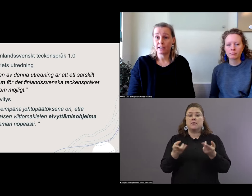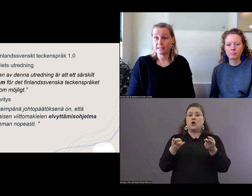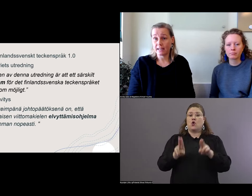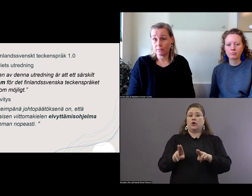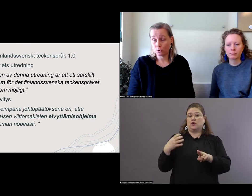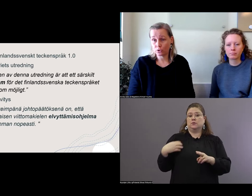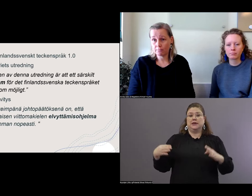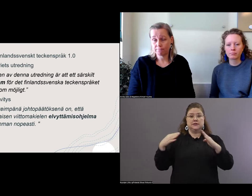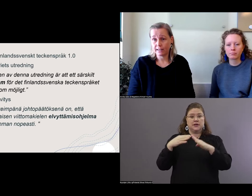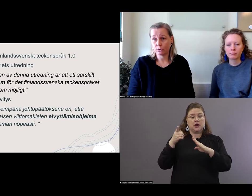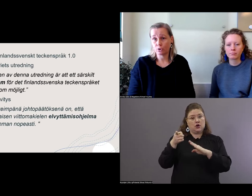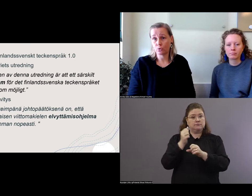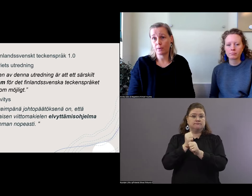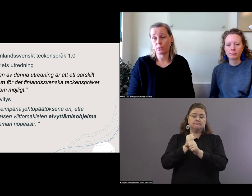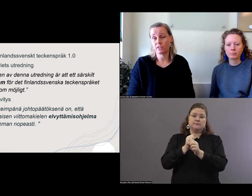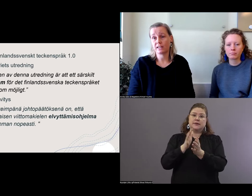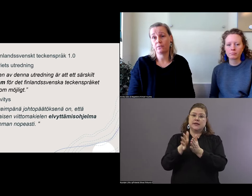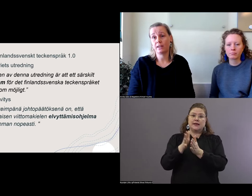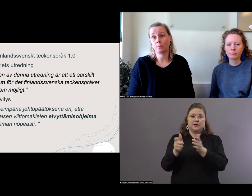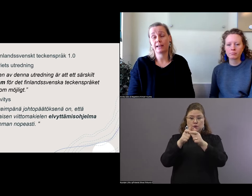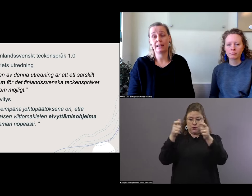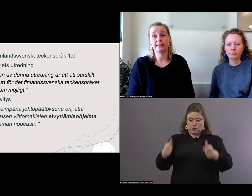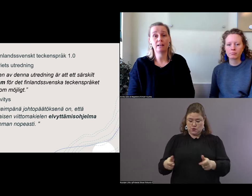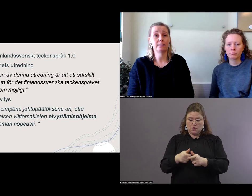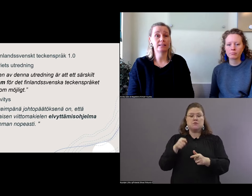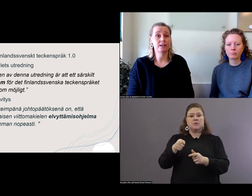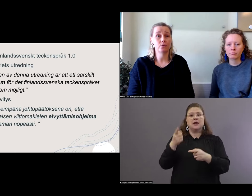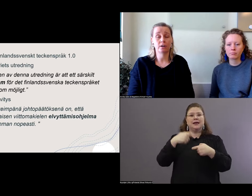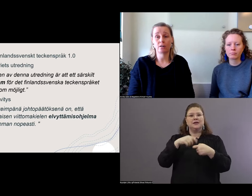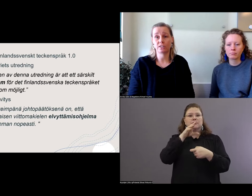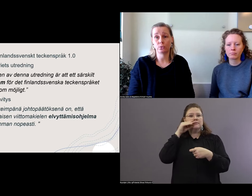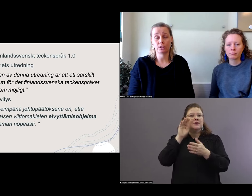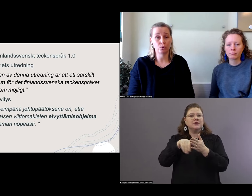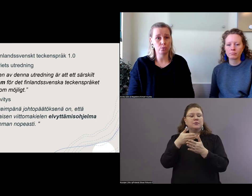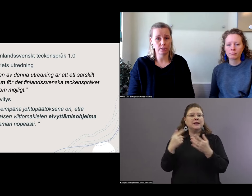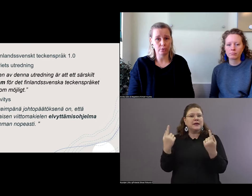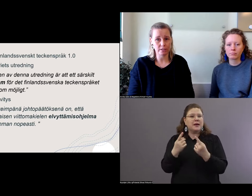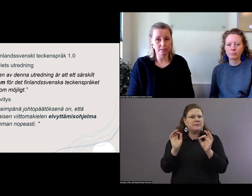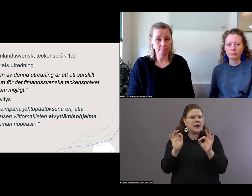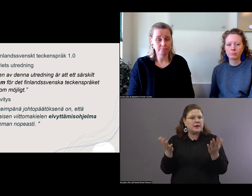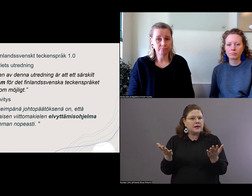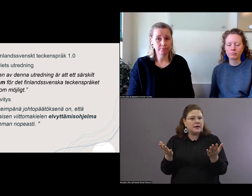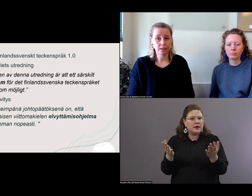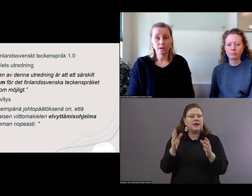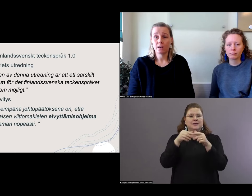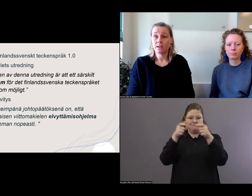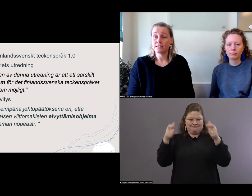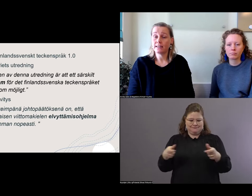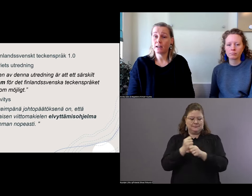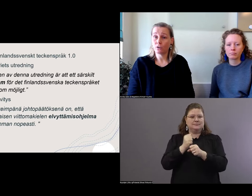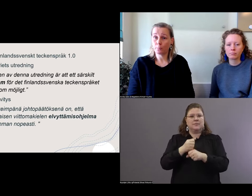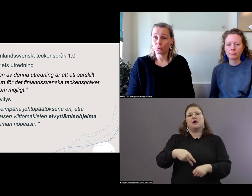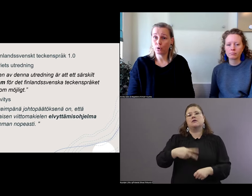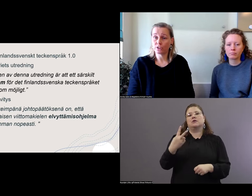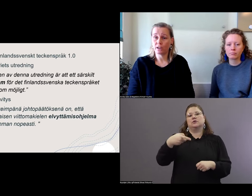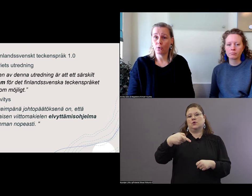Oikeusministeriö teki selvityksen liittyen suomenruotsalaisen viittomakielen tilanteeseen vuonna 2016.